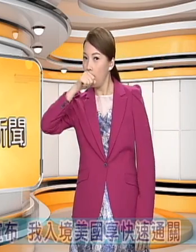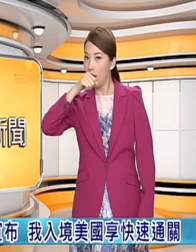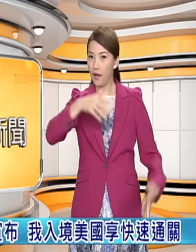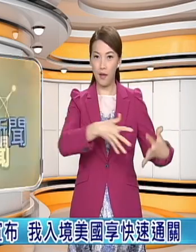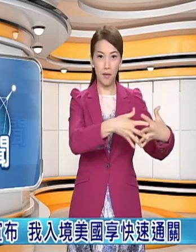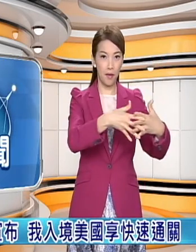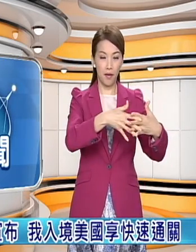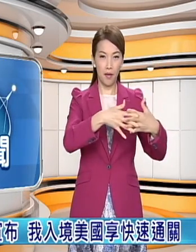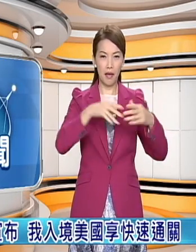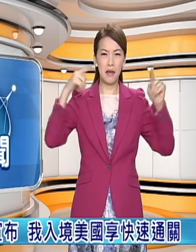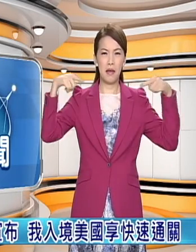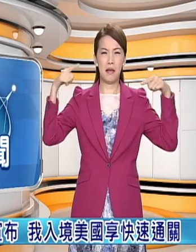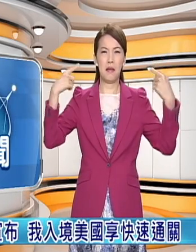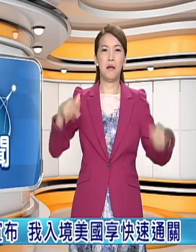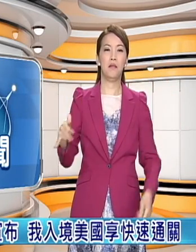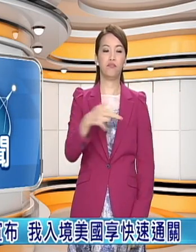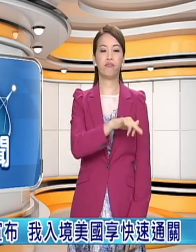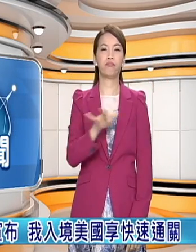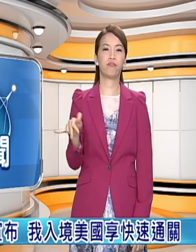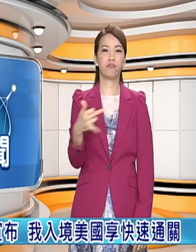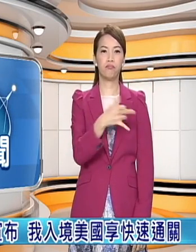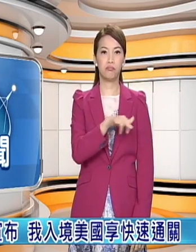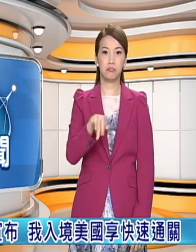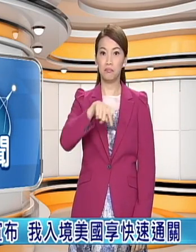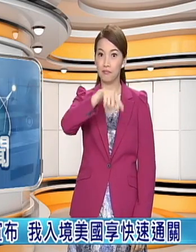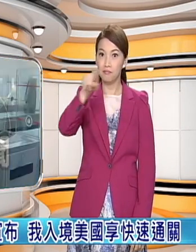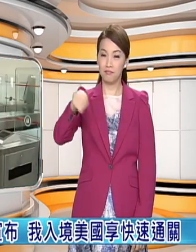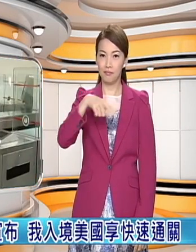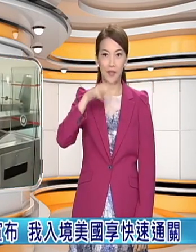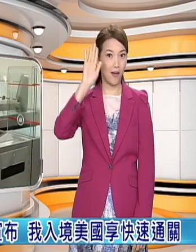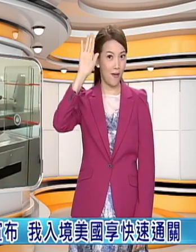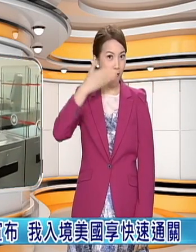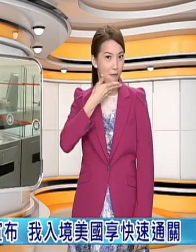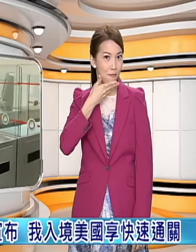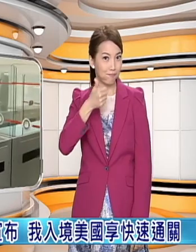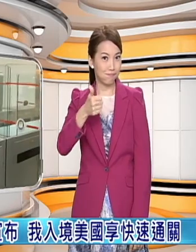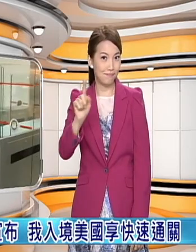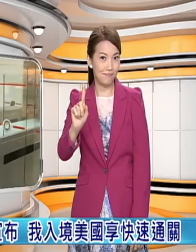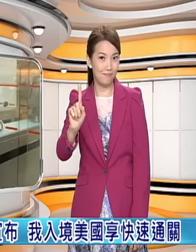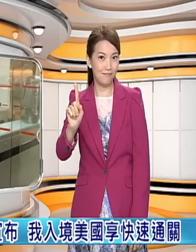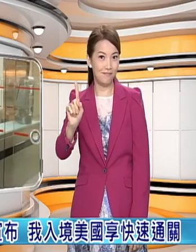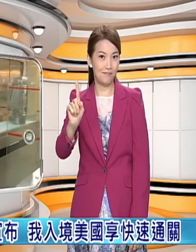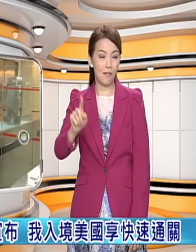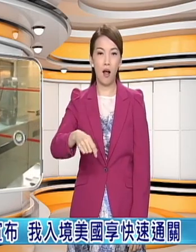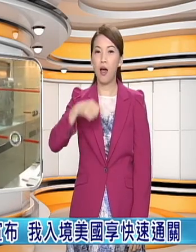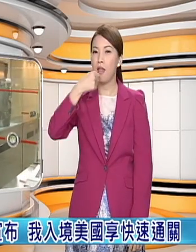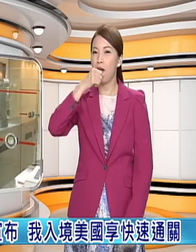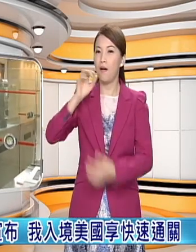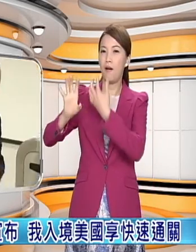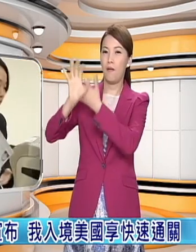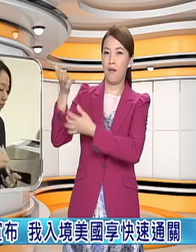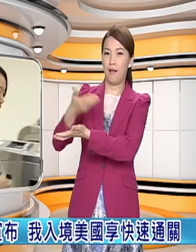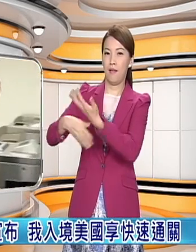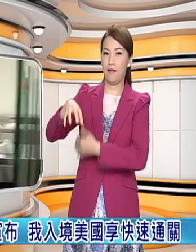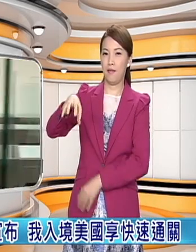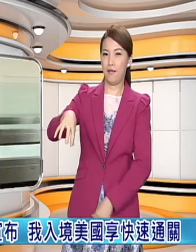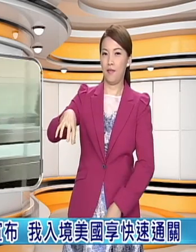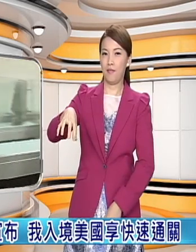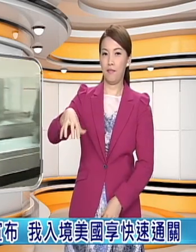未来经常往返美国的民众将可以享有快速通关服务。外交部以及美国